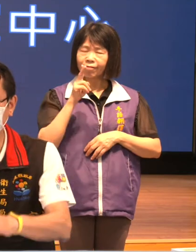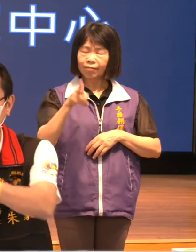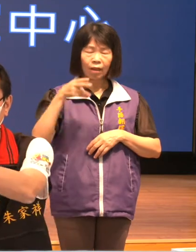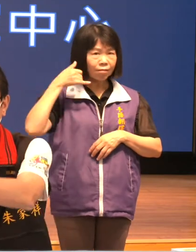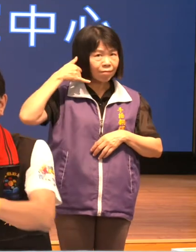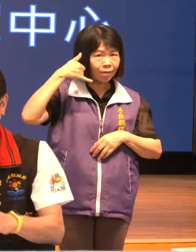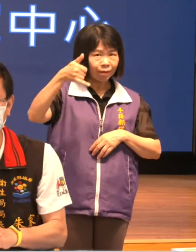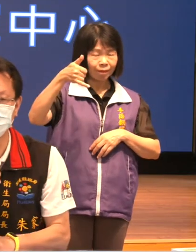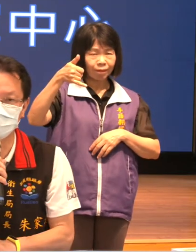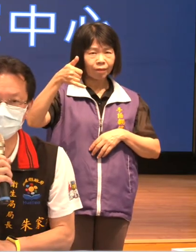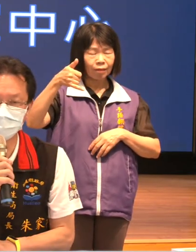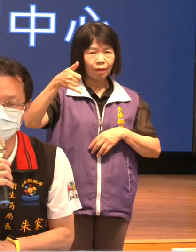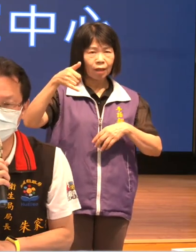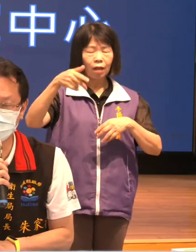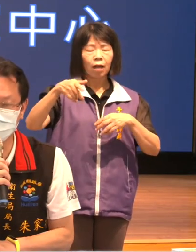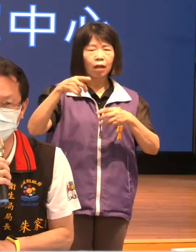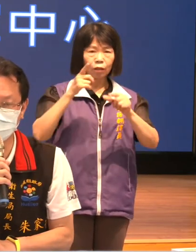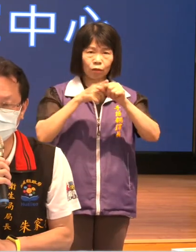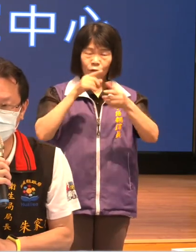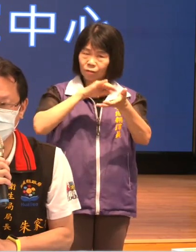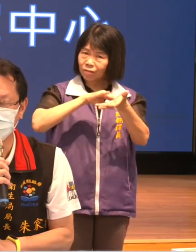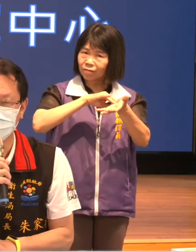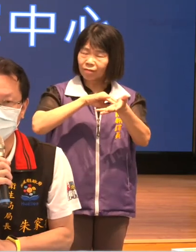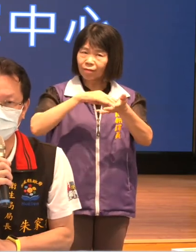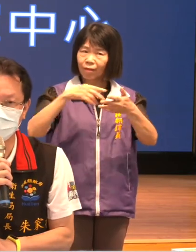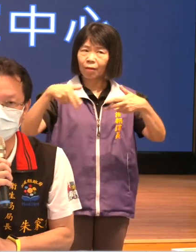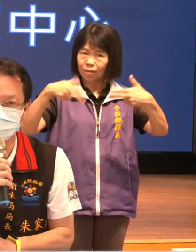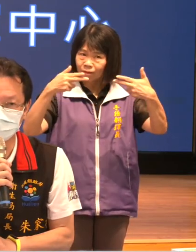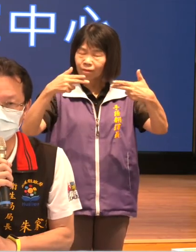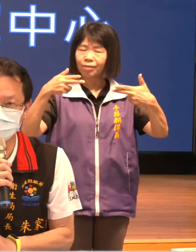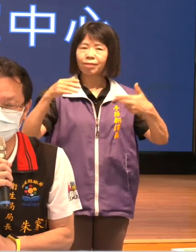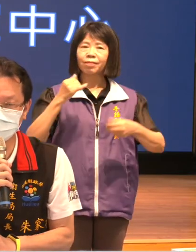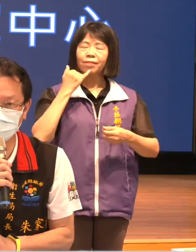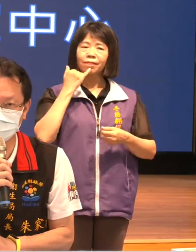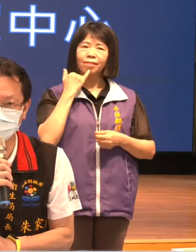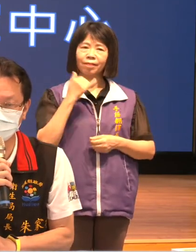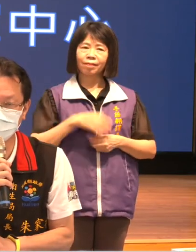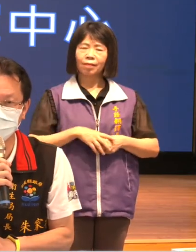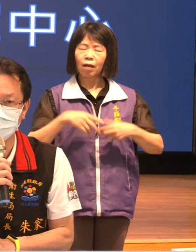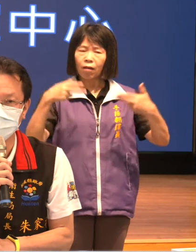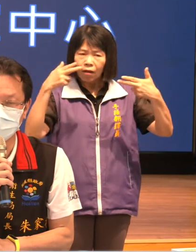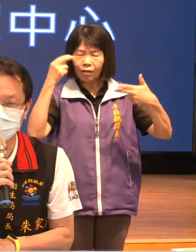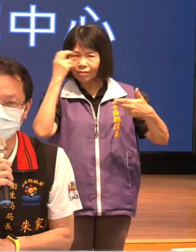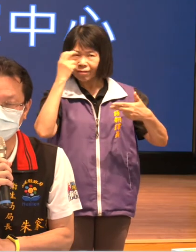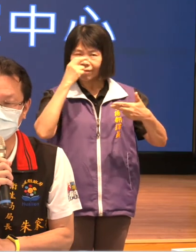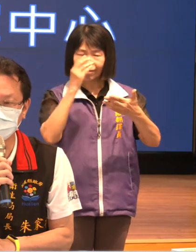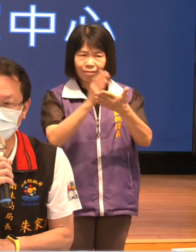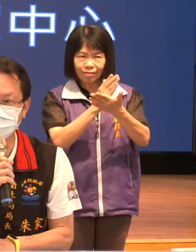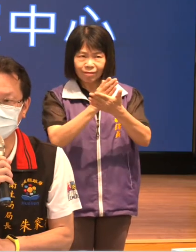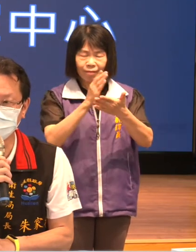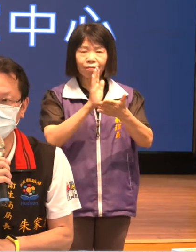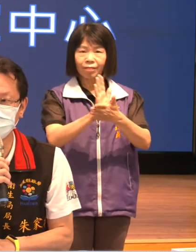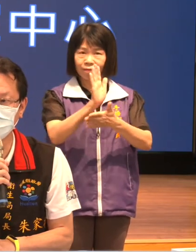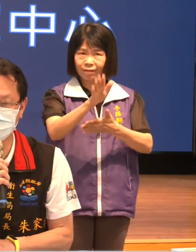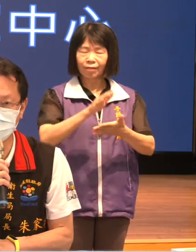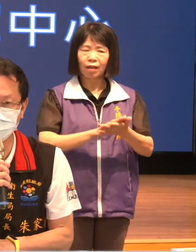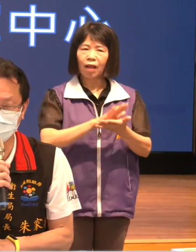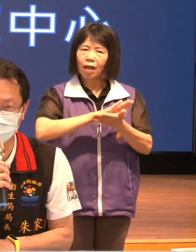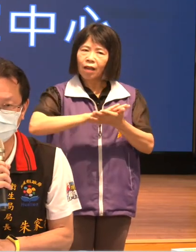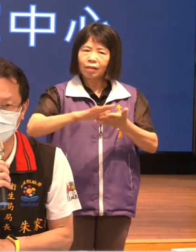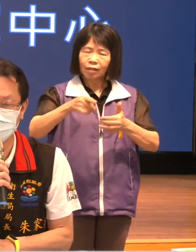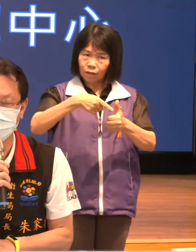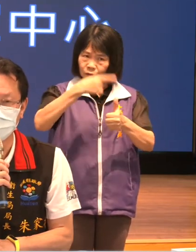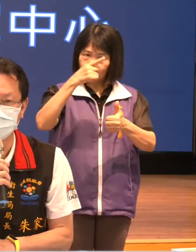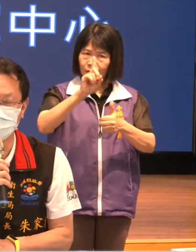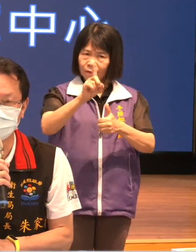这些电话跟我们的中医诊所联系，然后呢请他视讯看诊之后，他就可以开清冠一号